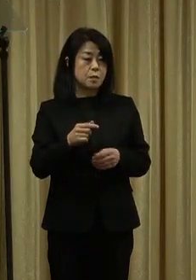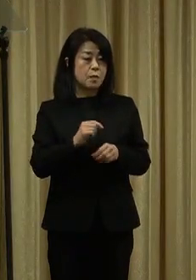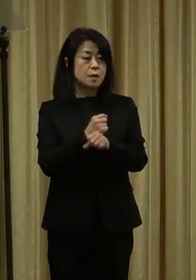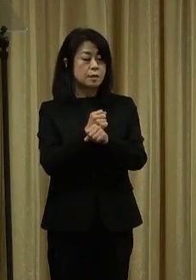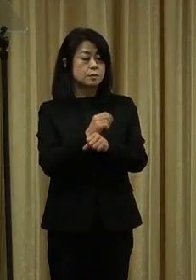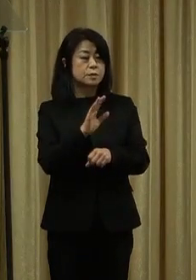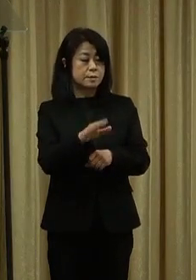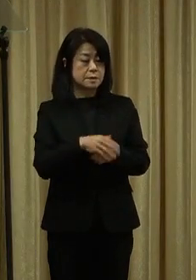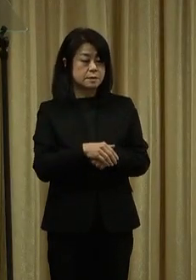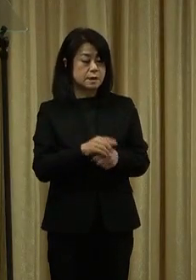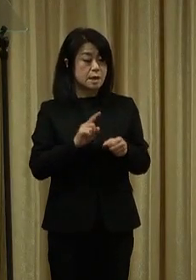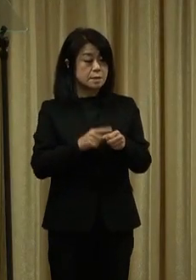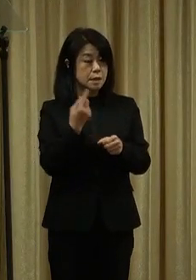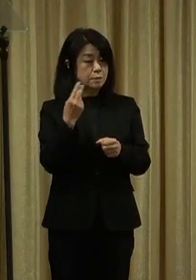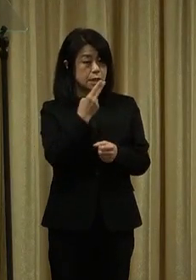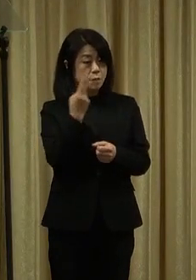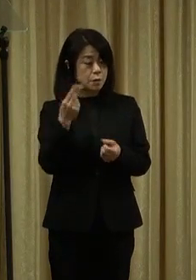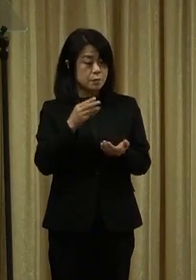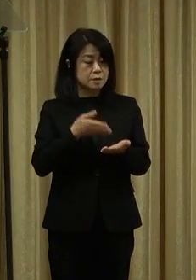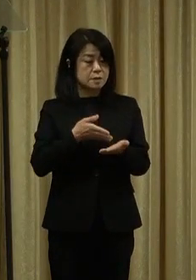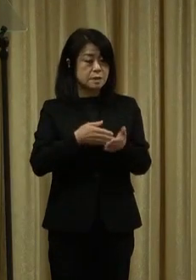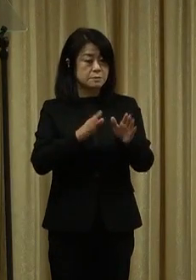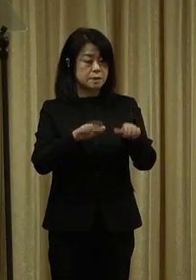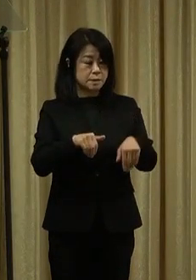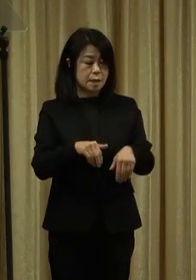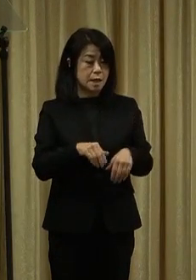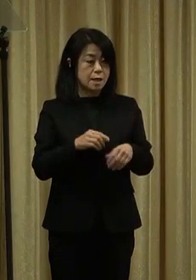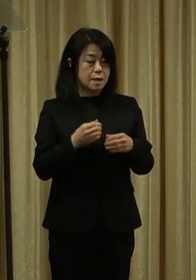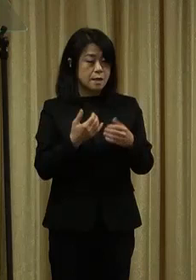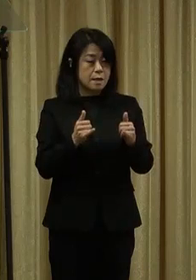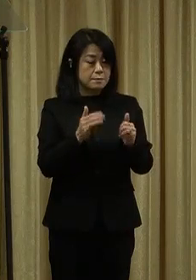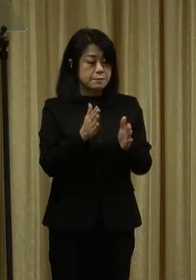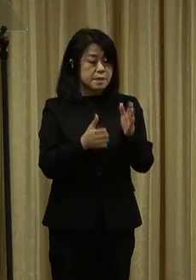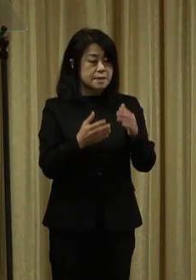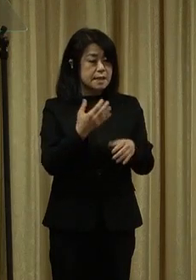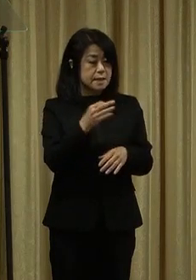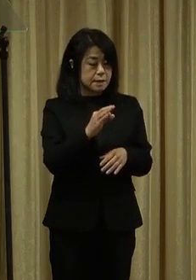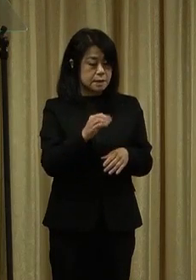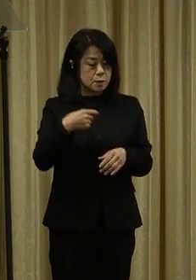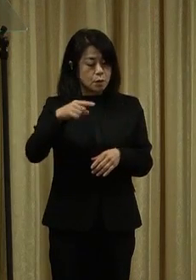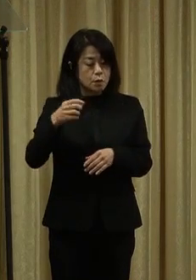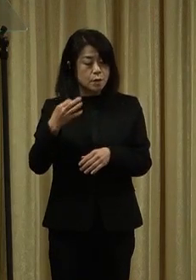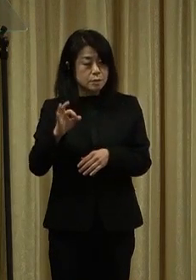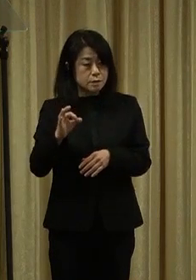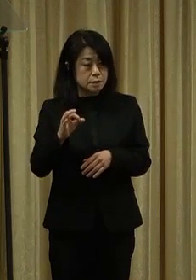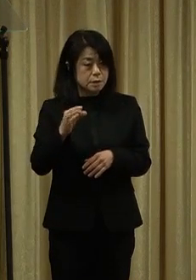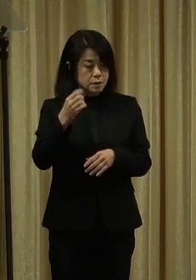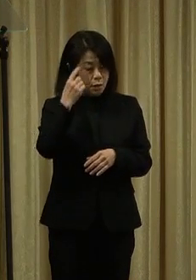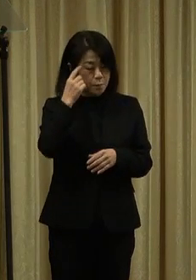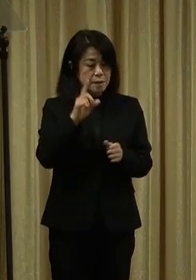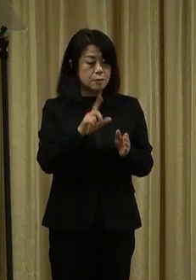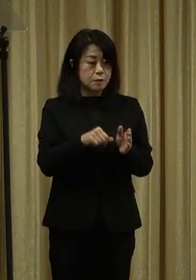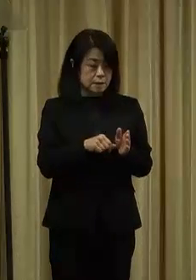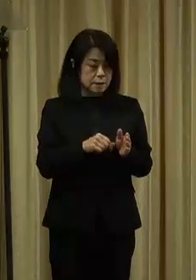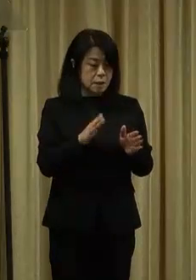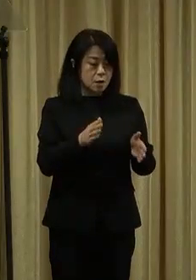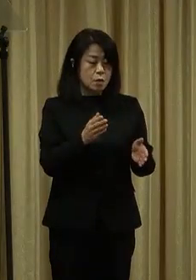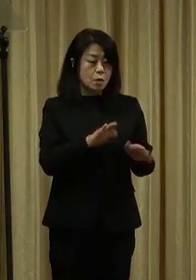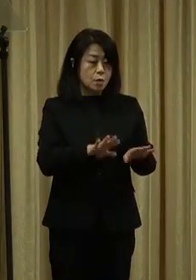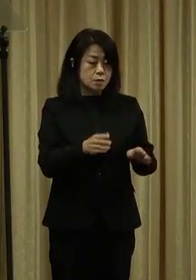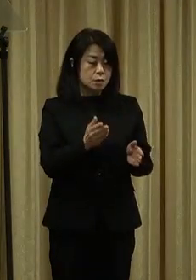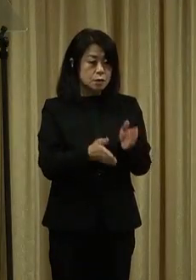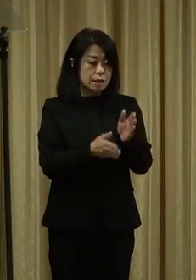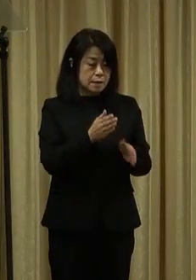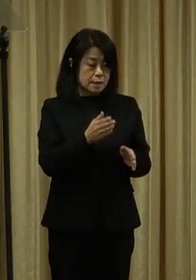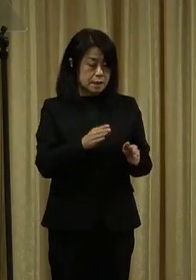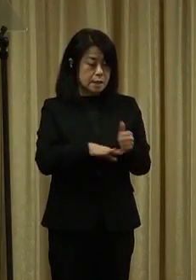度もご説明しましたが、民生費と教育費に限ってみた場合、子育て環境の整備に関する予算